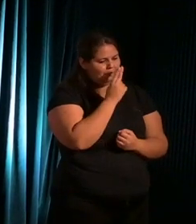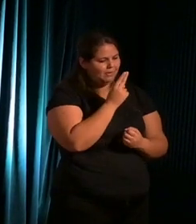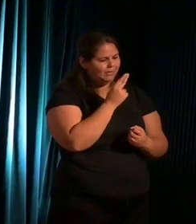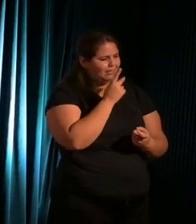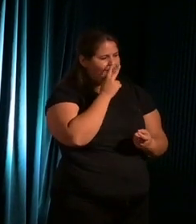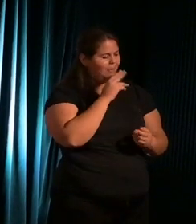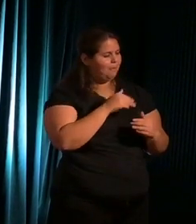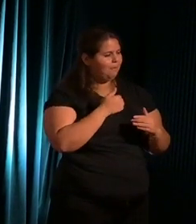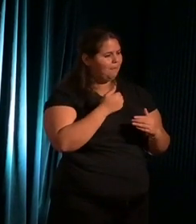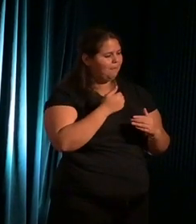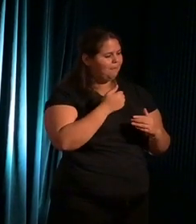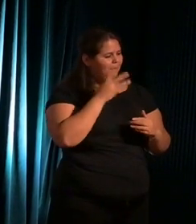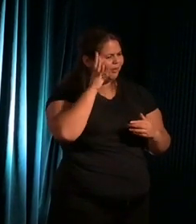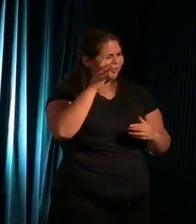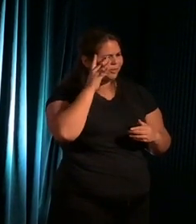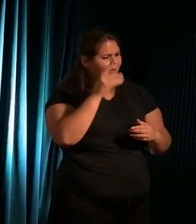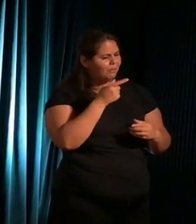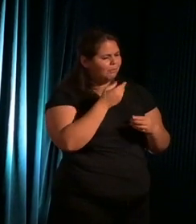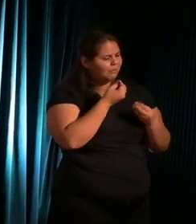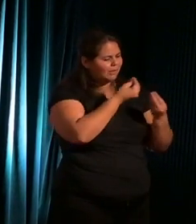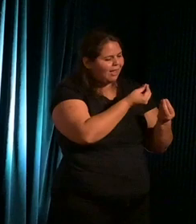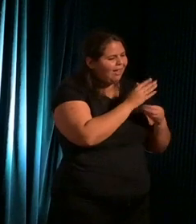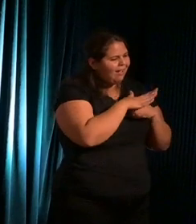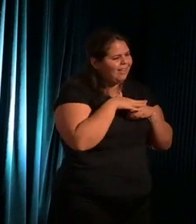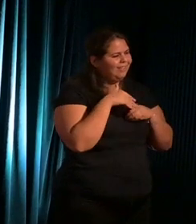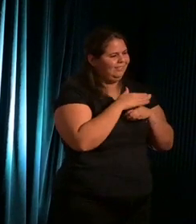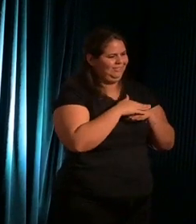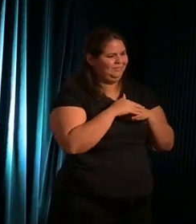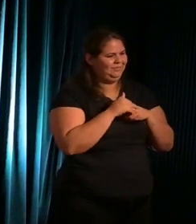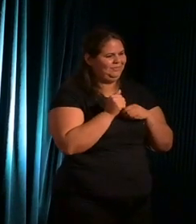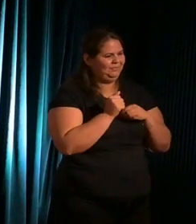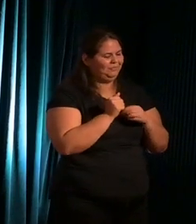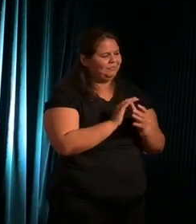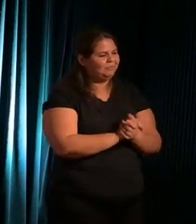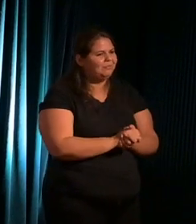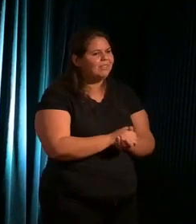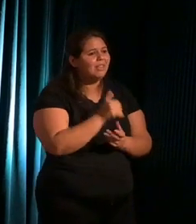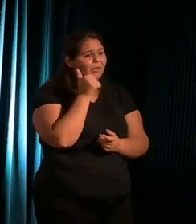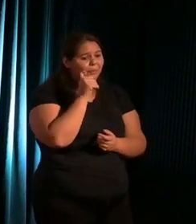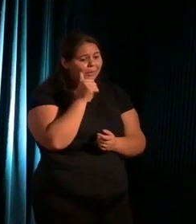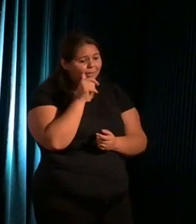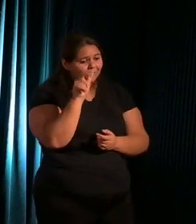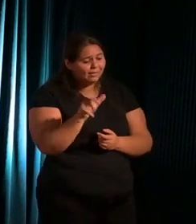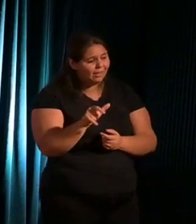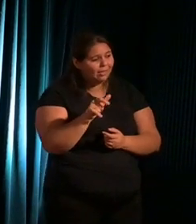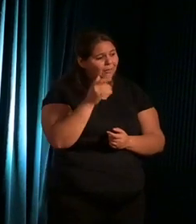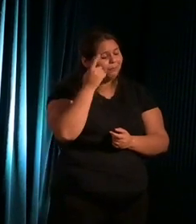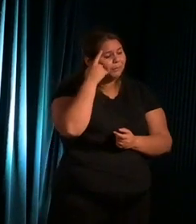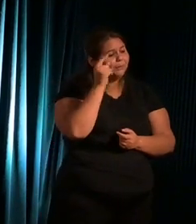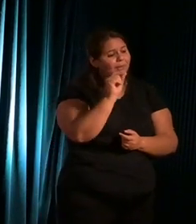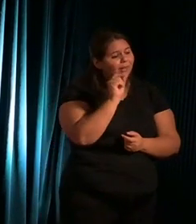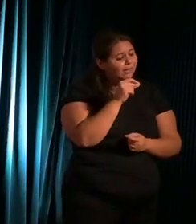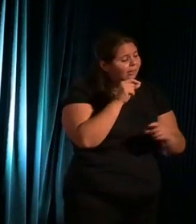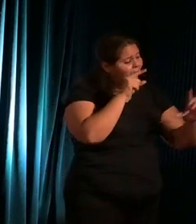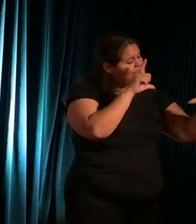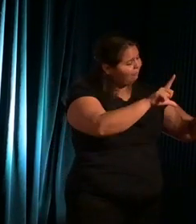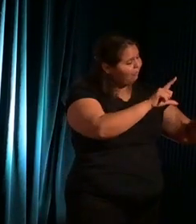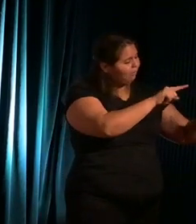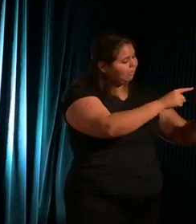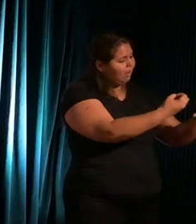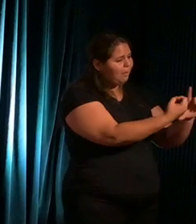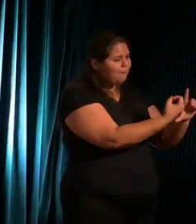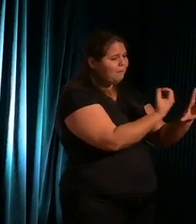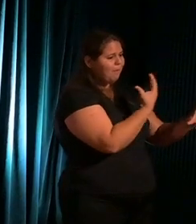sublimadas, né? na questão da ternura. E elas acham que é porque ele tem a felicidade. A foto